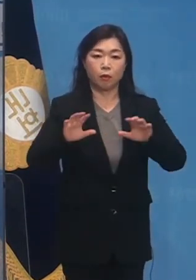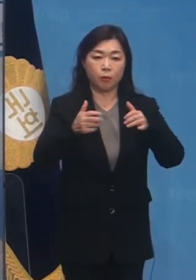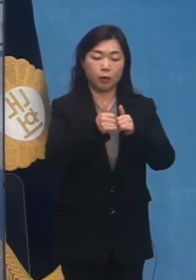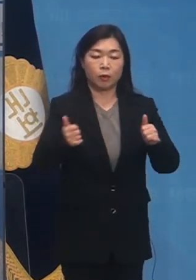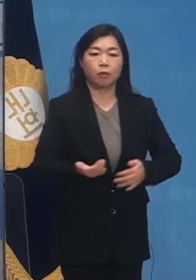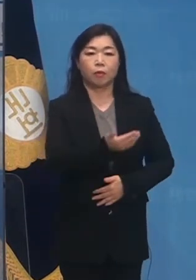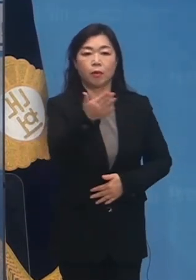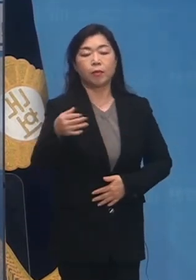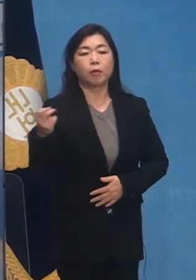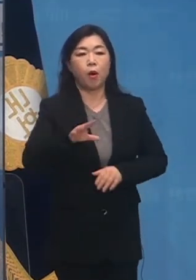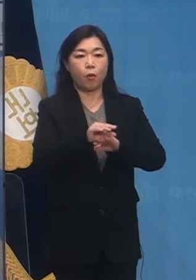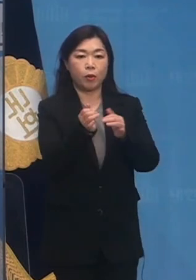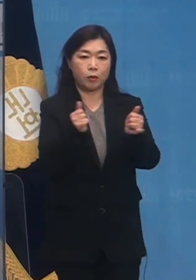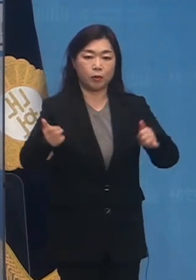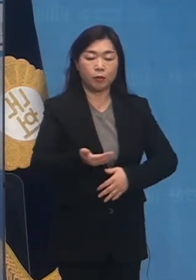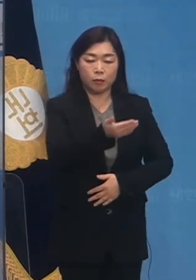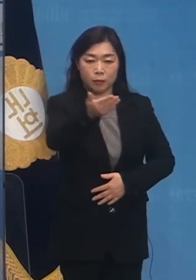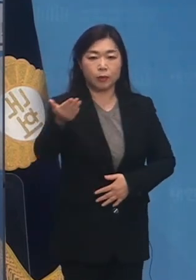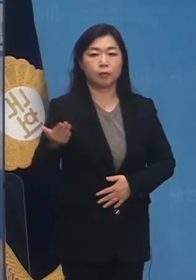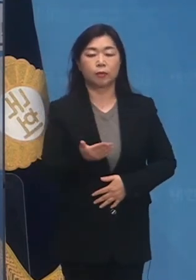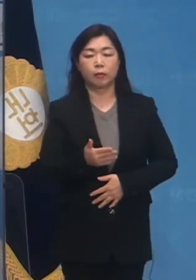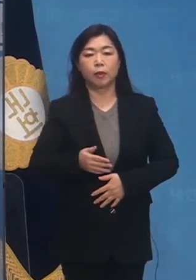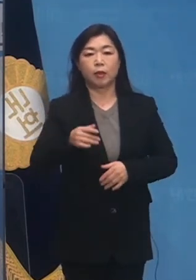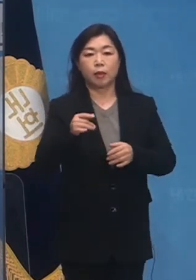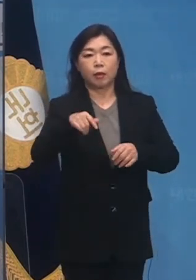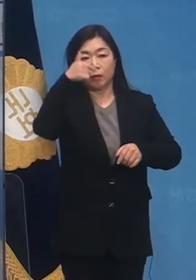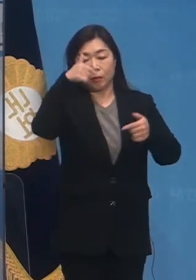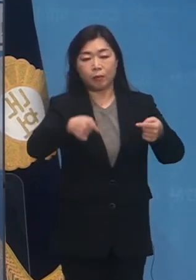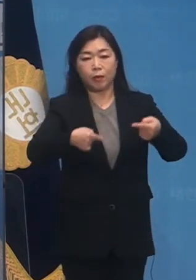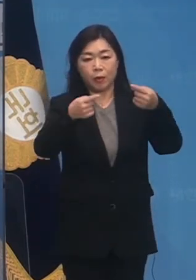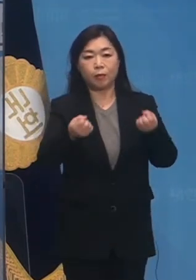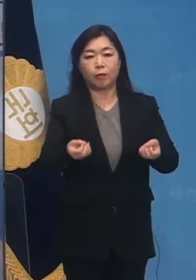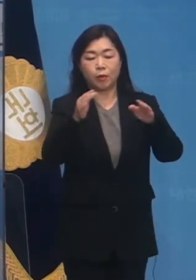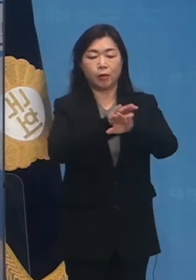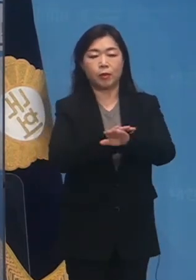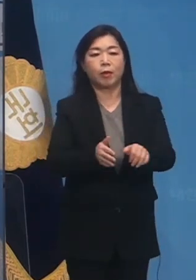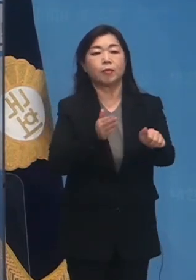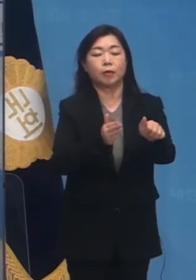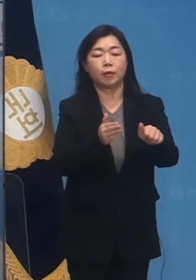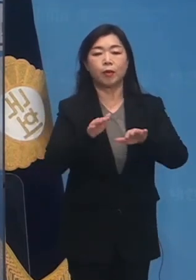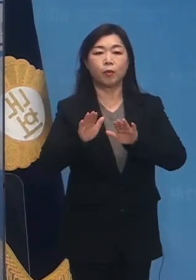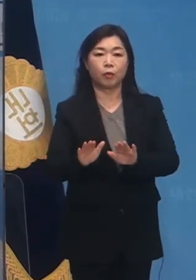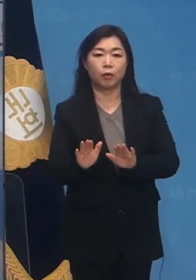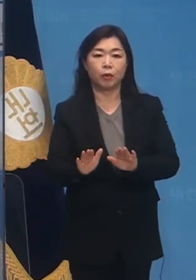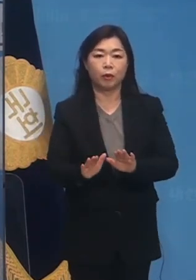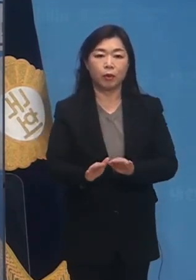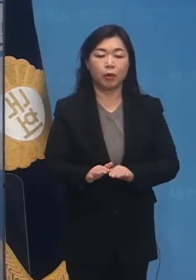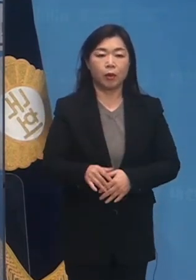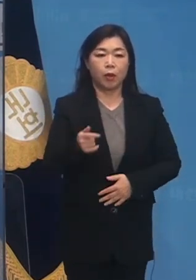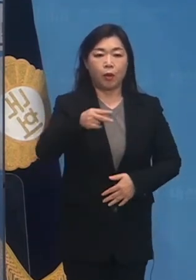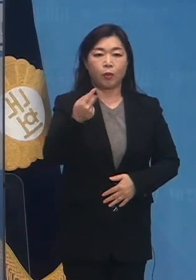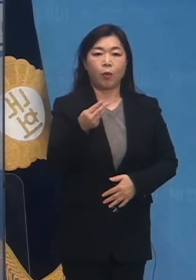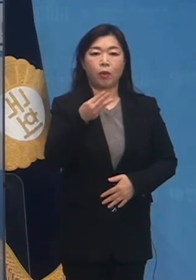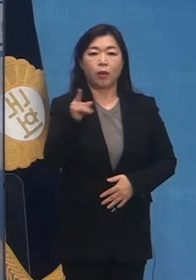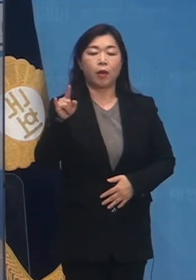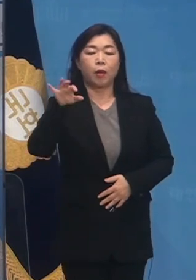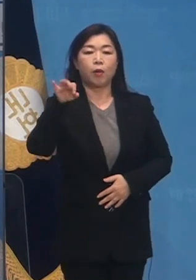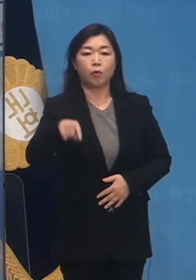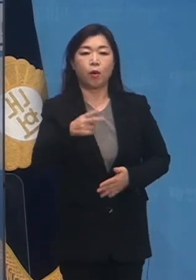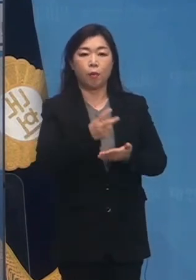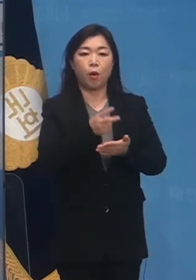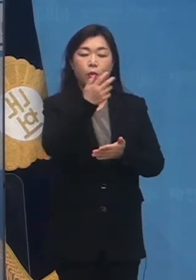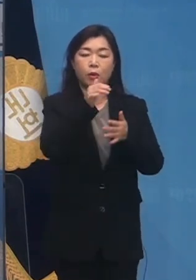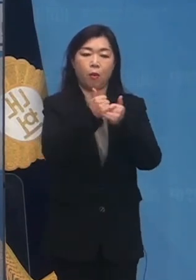국민 여러분 그리고 어른 여러분 설 명절 잘 보내십시오. 저는 오늘 도태우 변호사와 함께